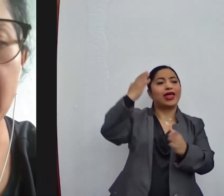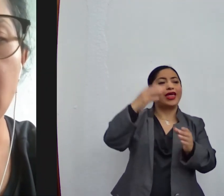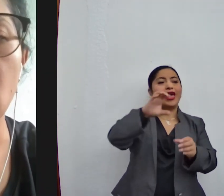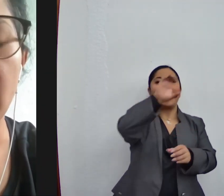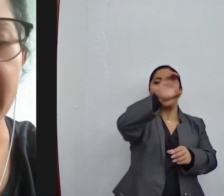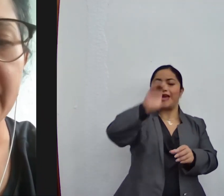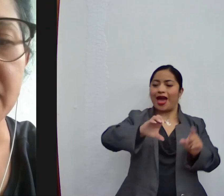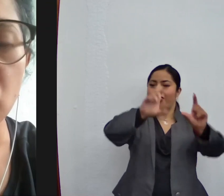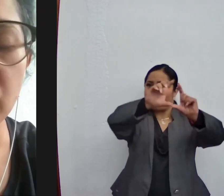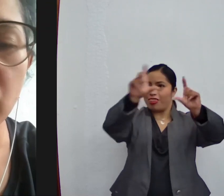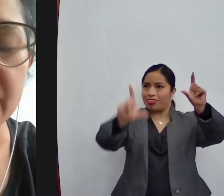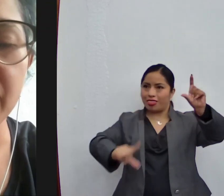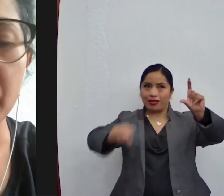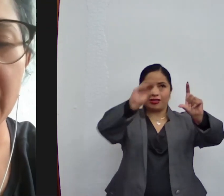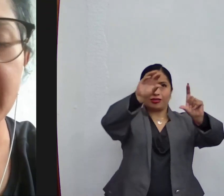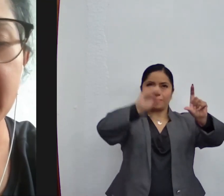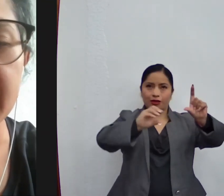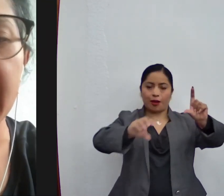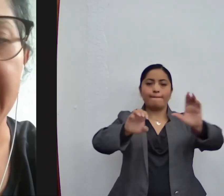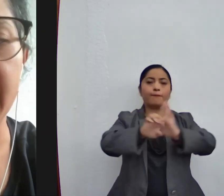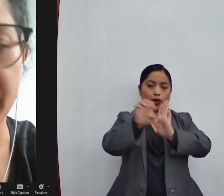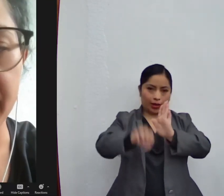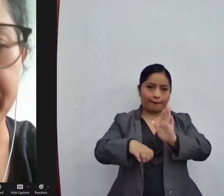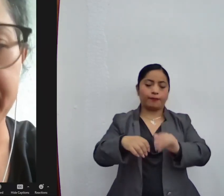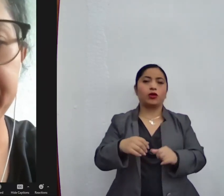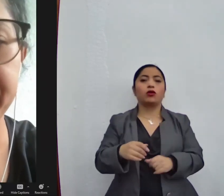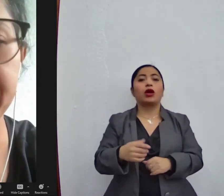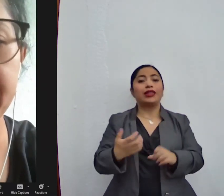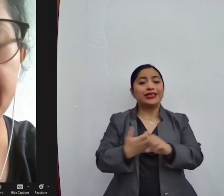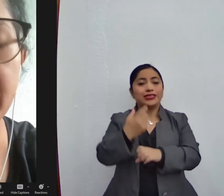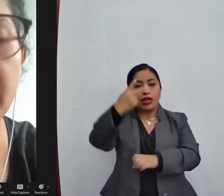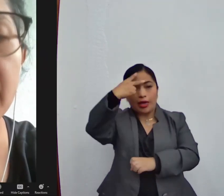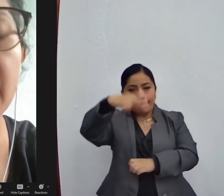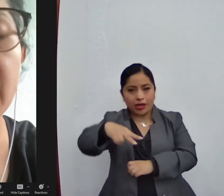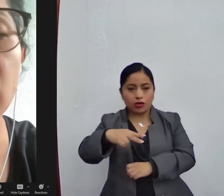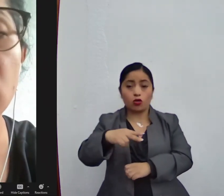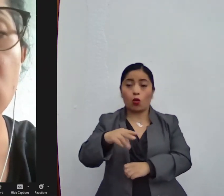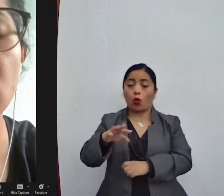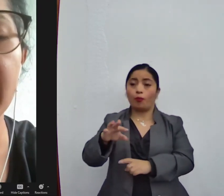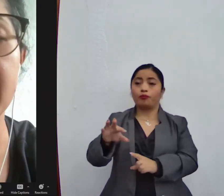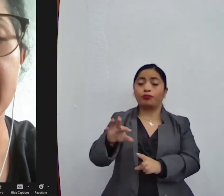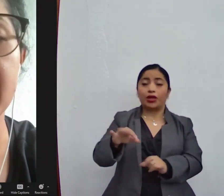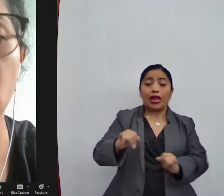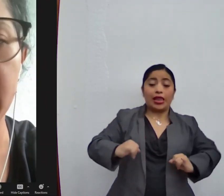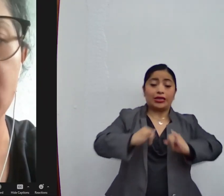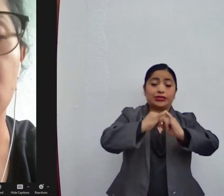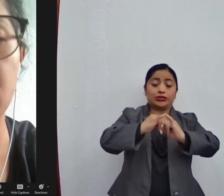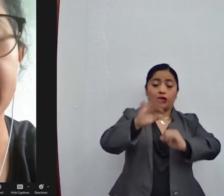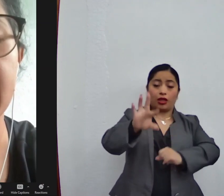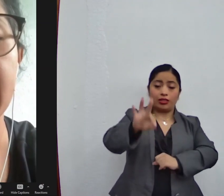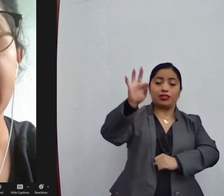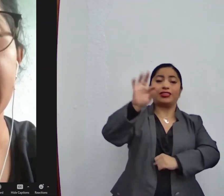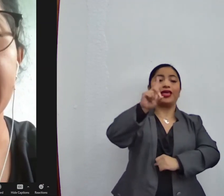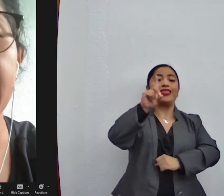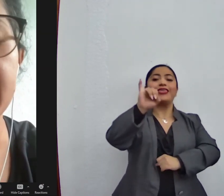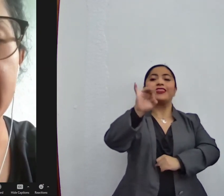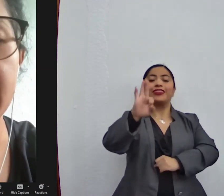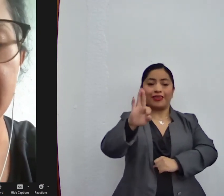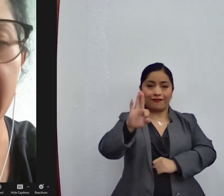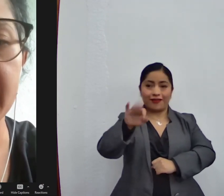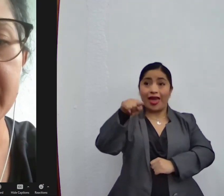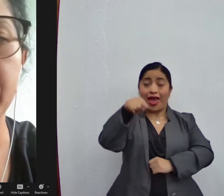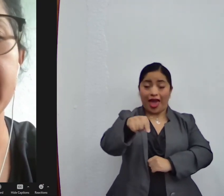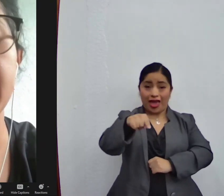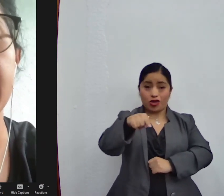Estado de México, a quienes recurrimos las familias es al DIF. Ellos son a través del URIS o UBRIS quienes certifican